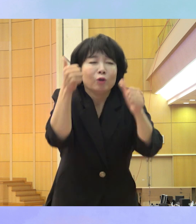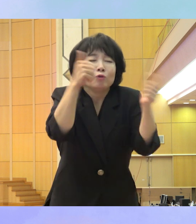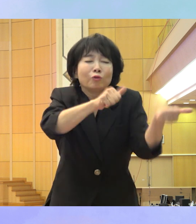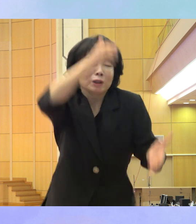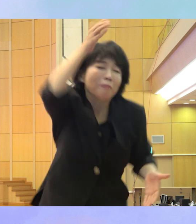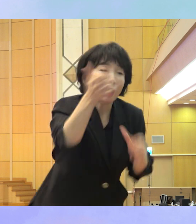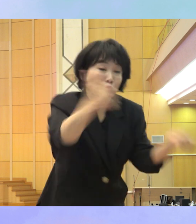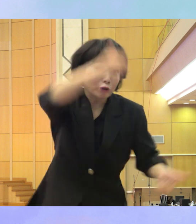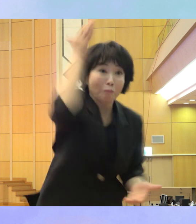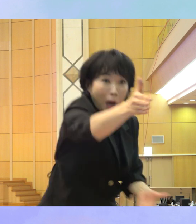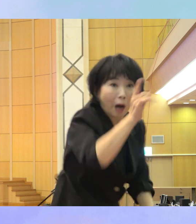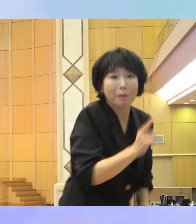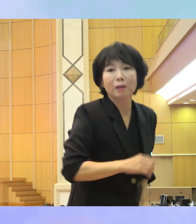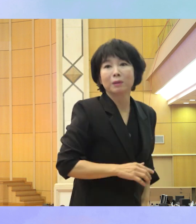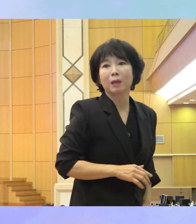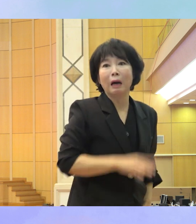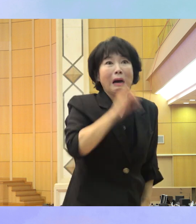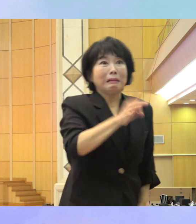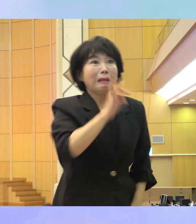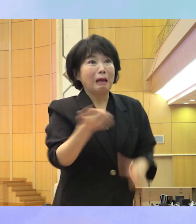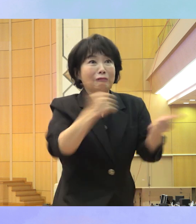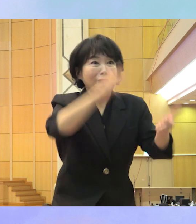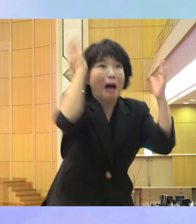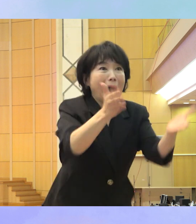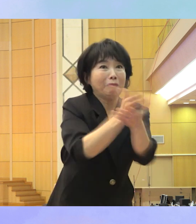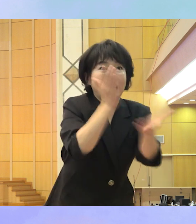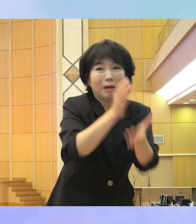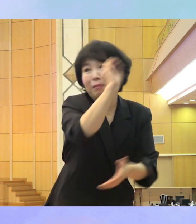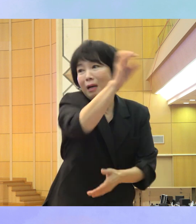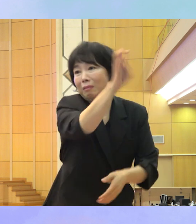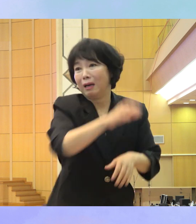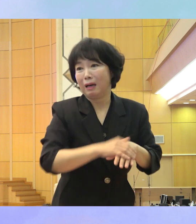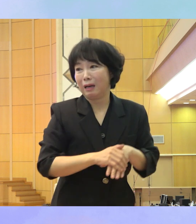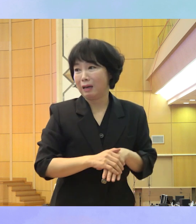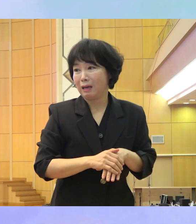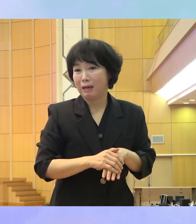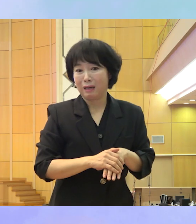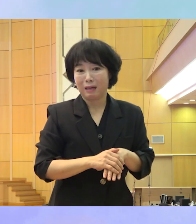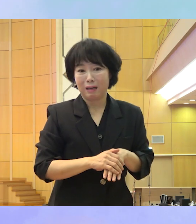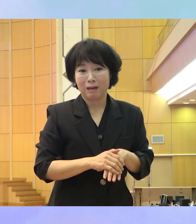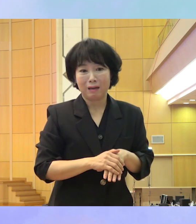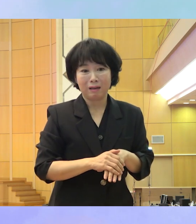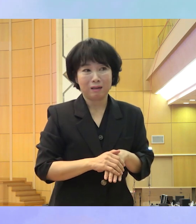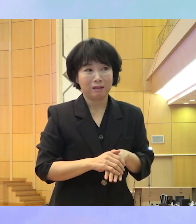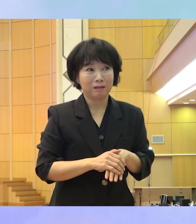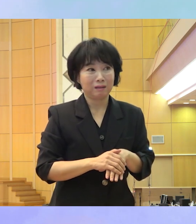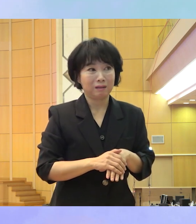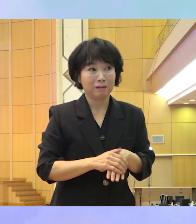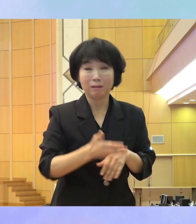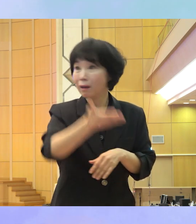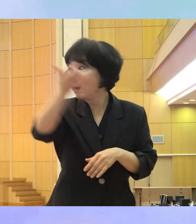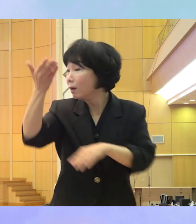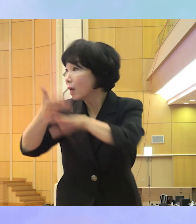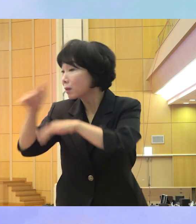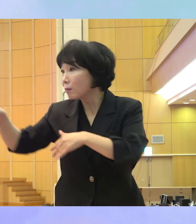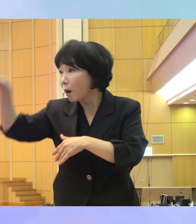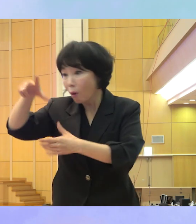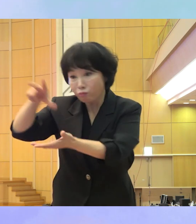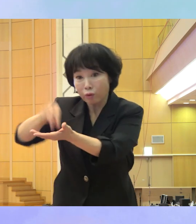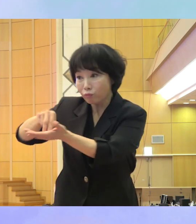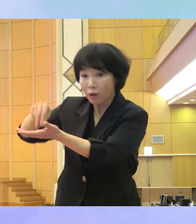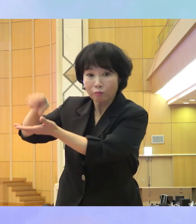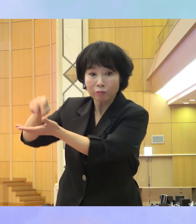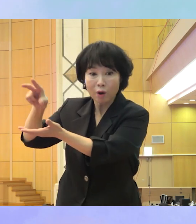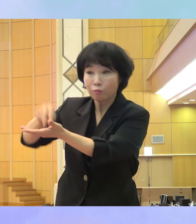아니, 예수님 같은 분이 죽으면 어떻게 돼요? 아니, 다른 분들에게 물론 문제가 다가온다 하더라도 그